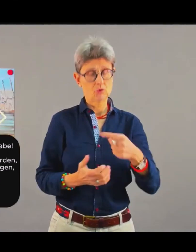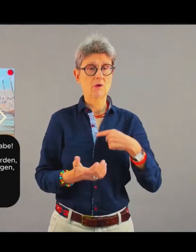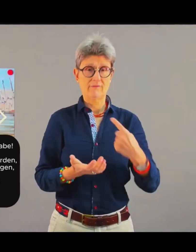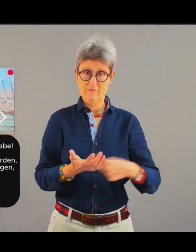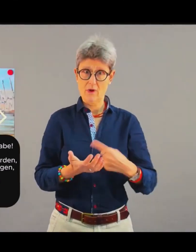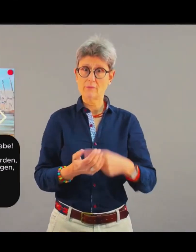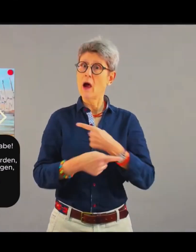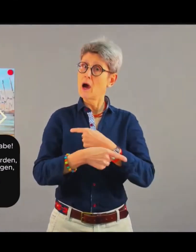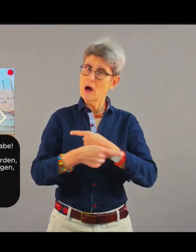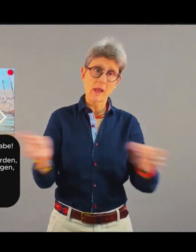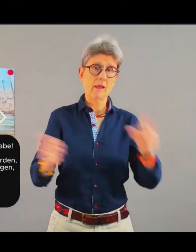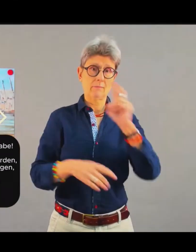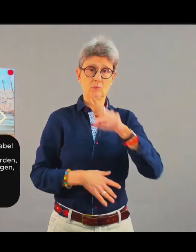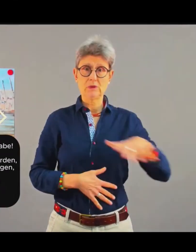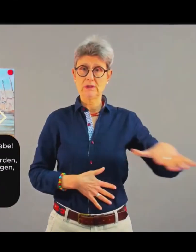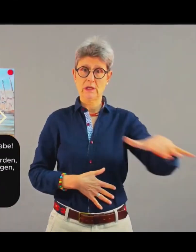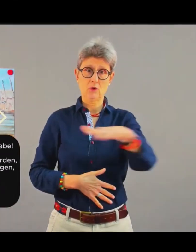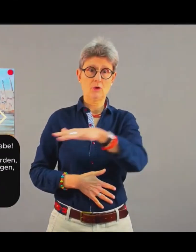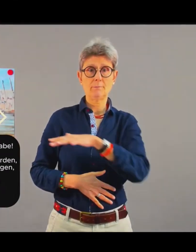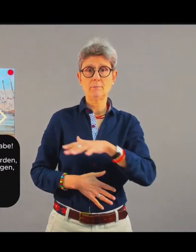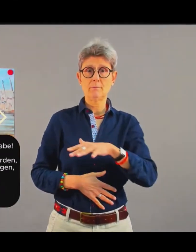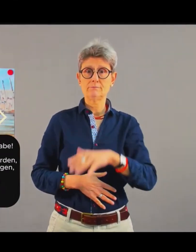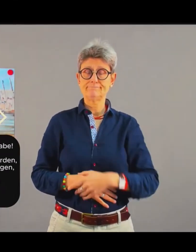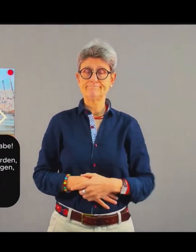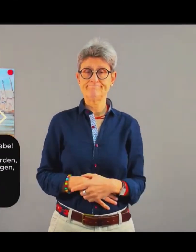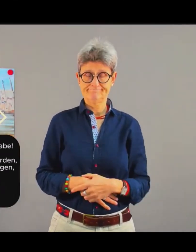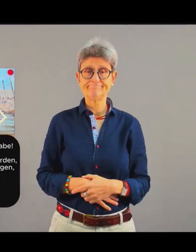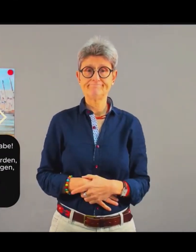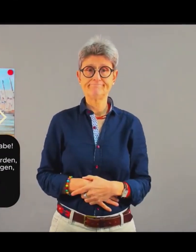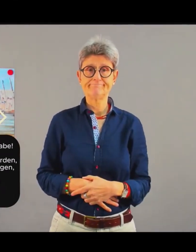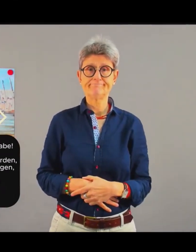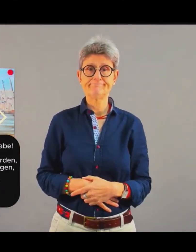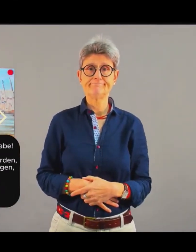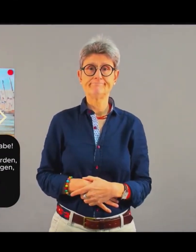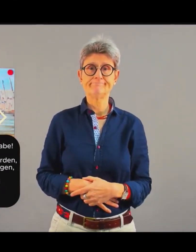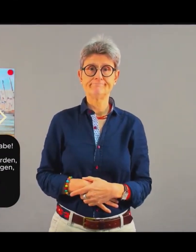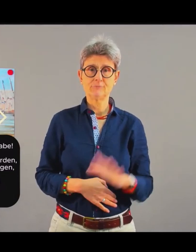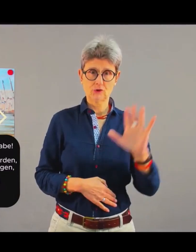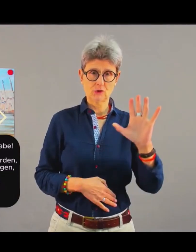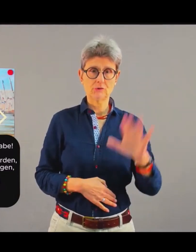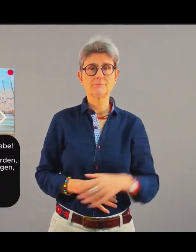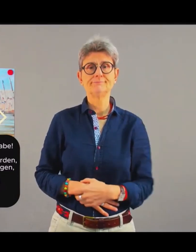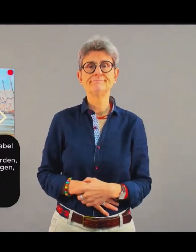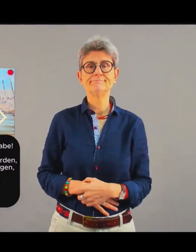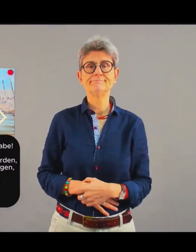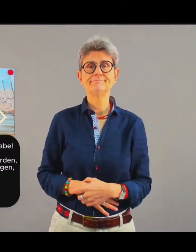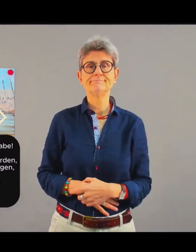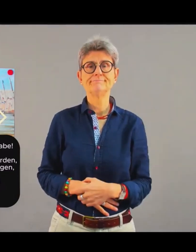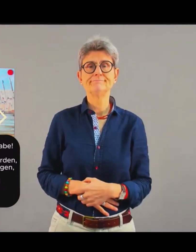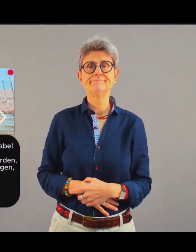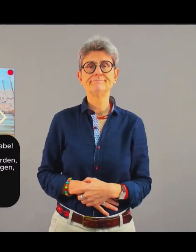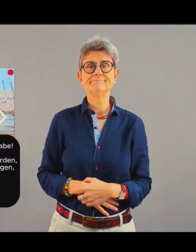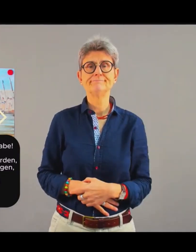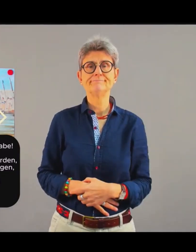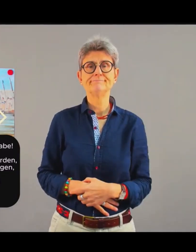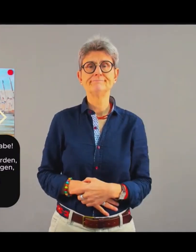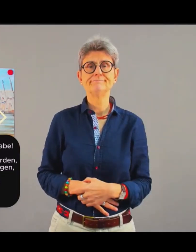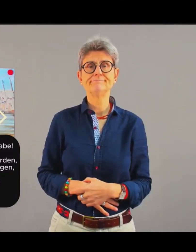aufwärts, besser die deutschen und englischen Untertitel in zwei Zeilen parallel anzeigen. Bei sehr kurzen Videos kann man das Video